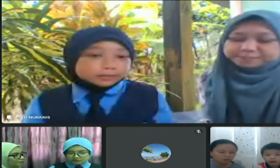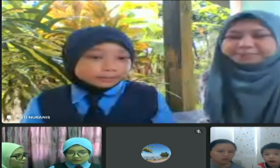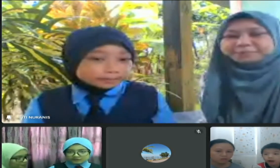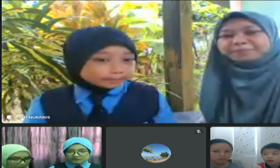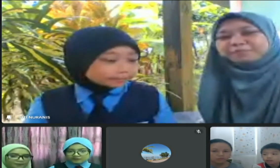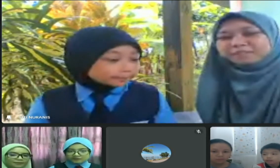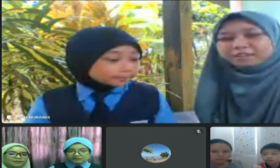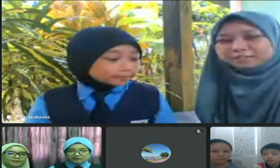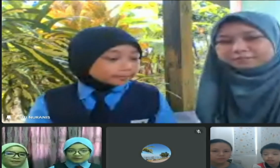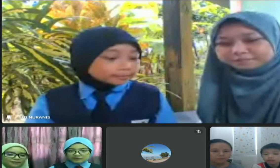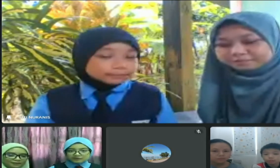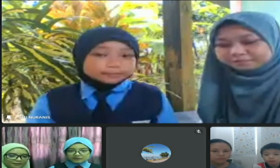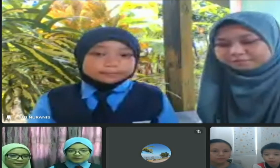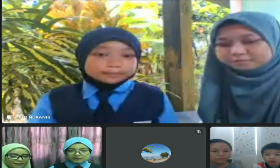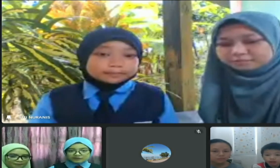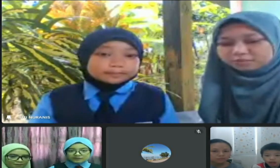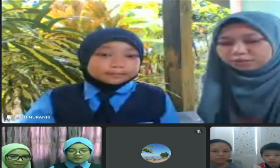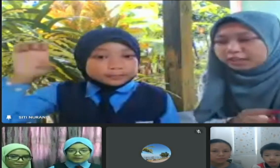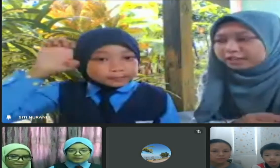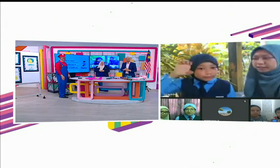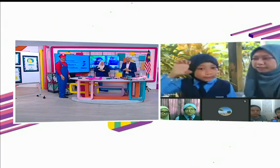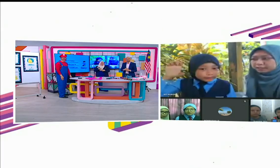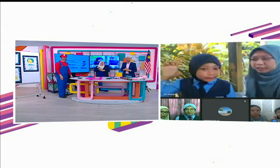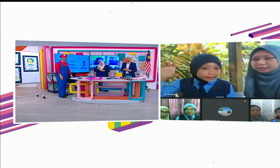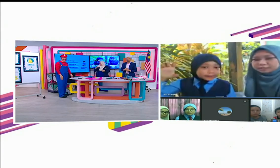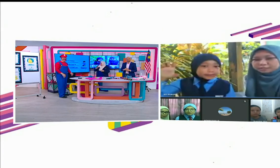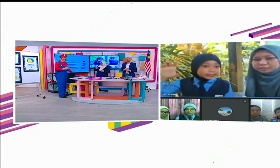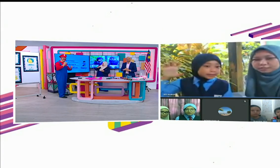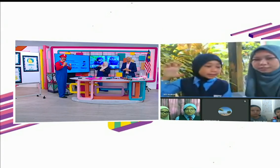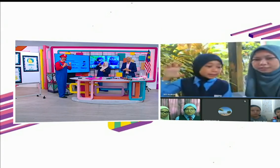car. Yes. Okay.